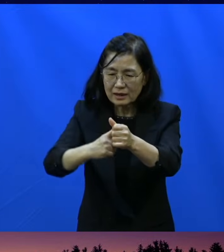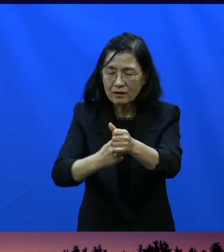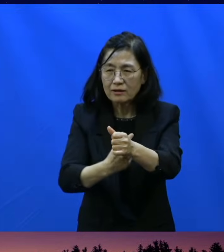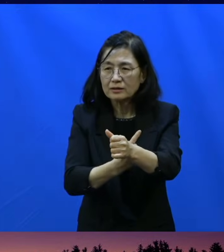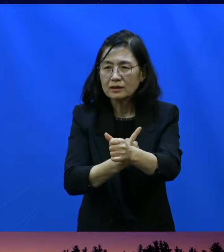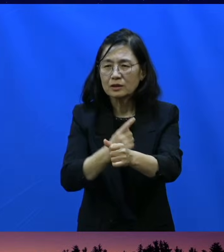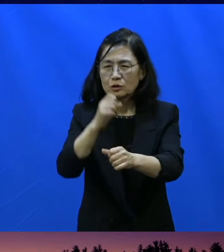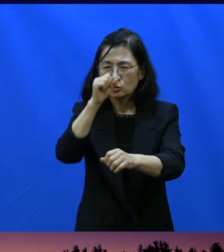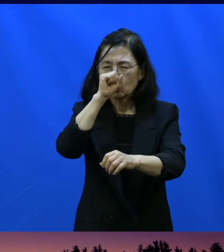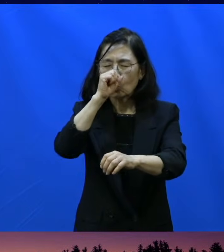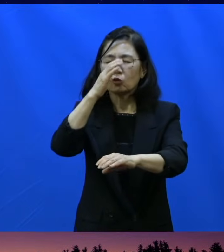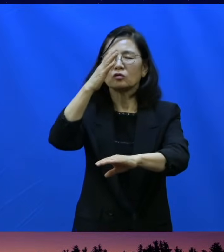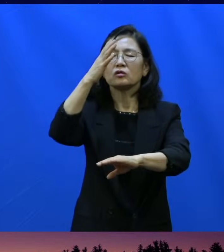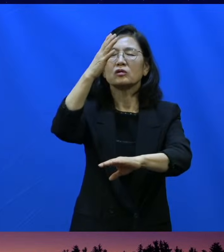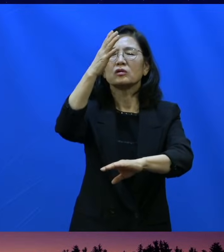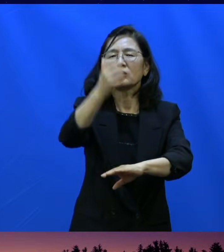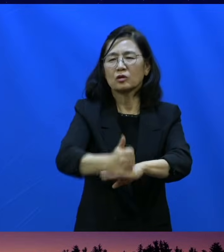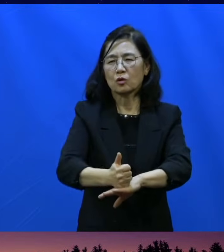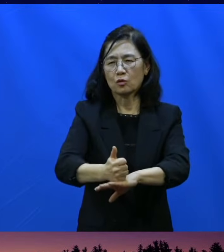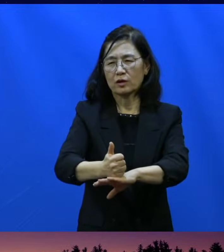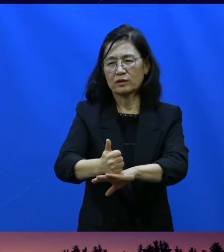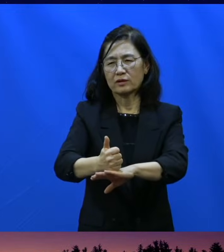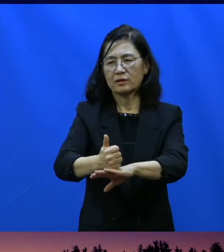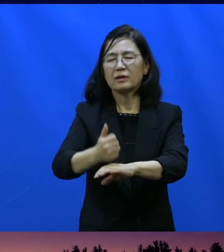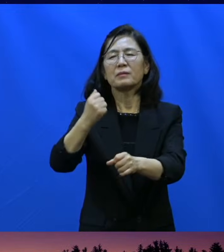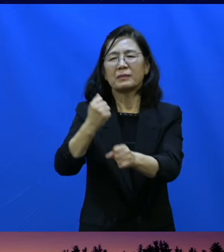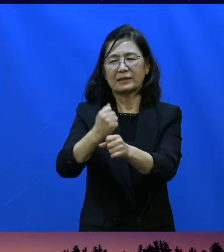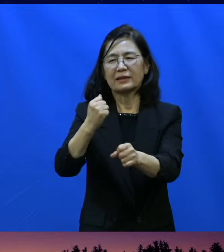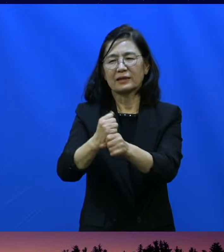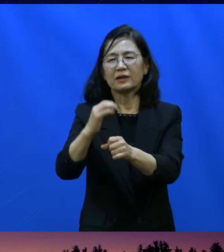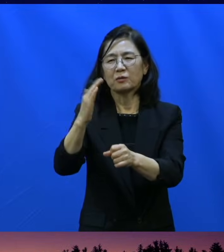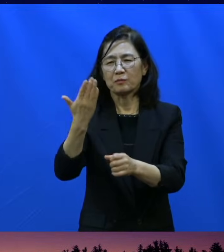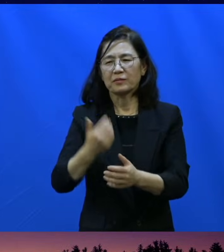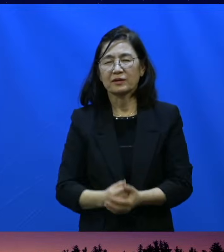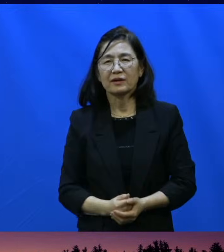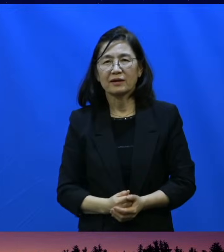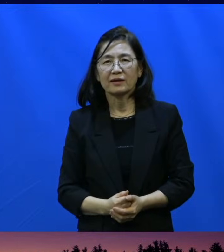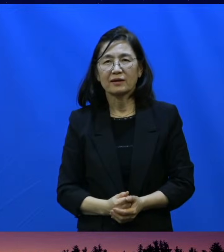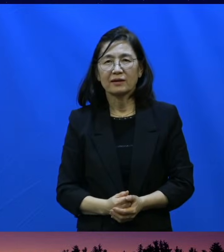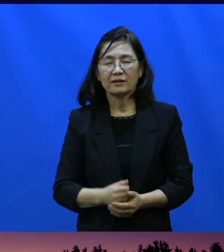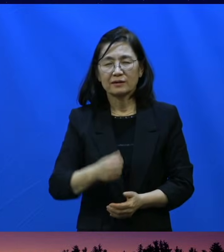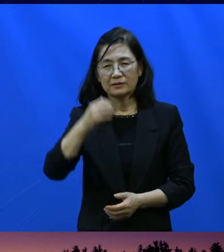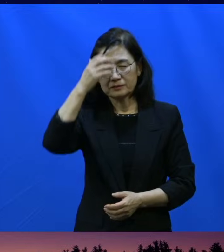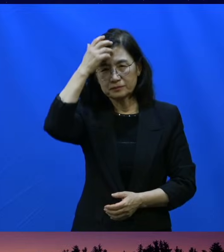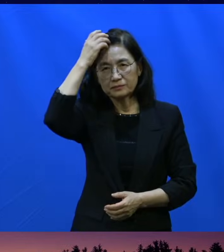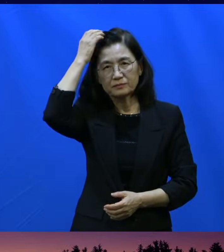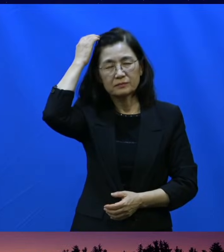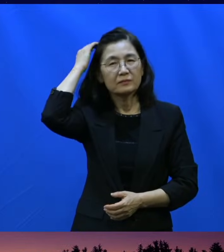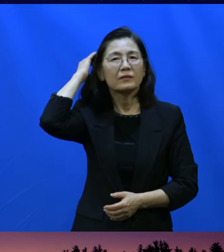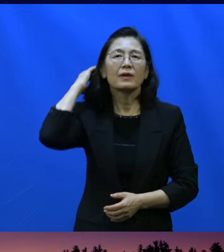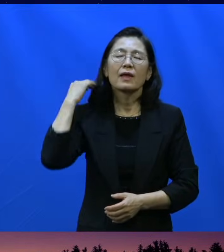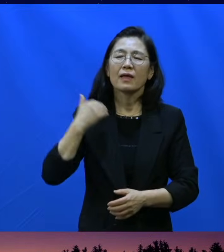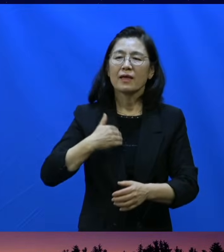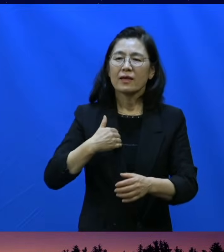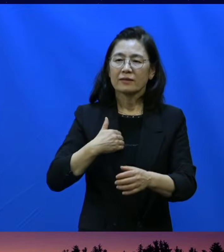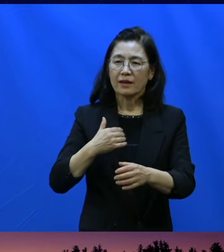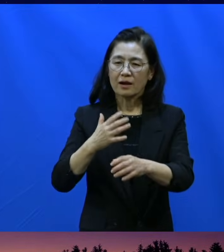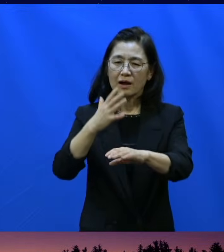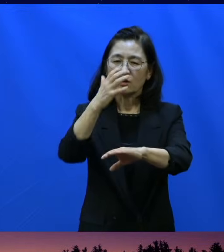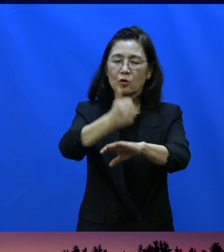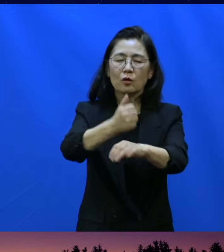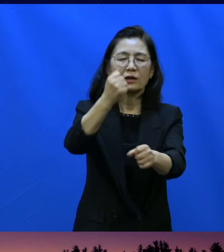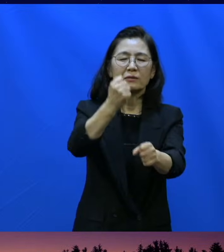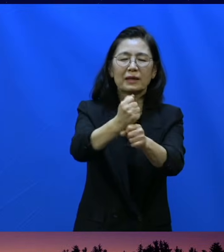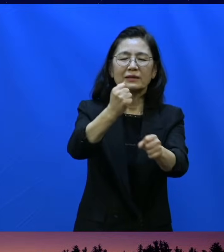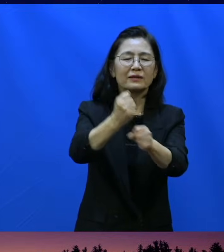거예요. 결과는 항상 그래요. 결과를 우리가 만들어내는 게 아니에요. 그러니까 율법주의는 우리가 결과를 만들어내려고 해요. 우리가 결과를